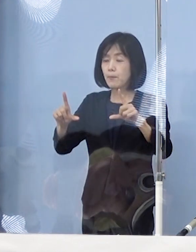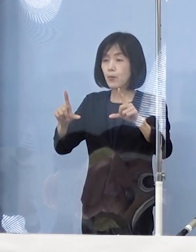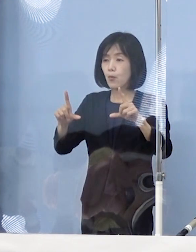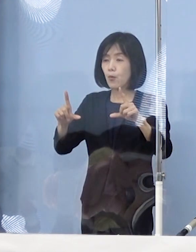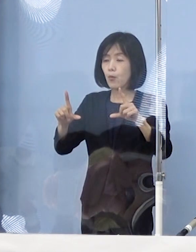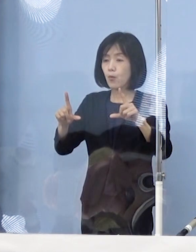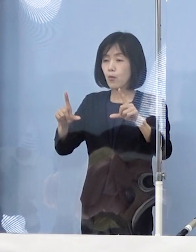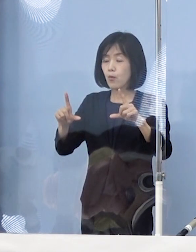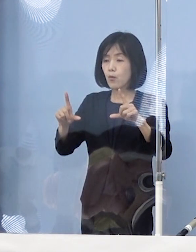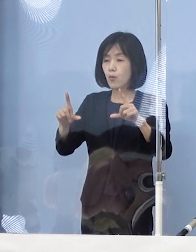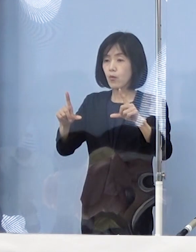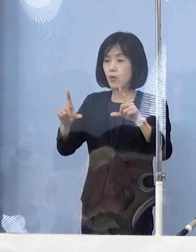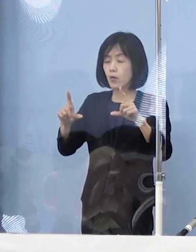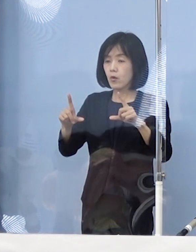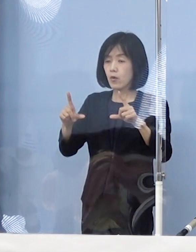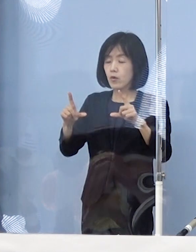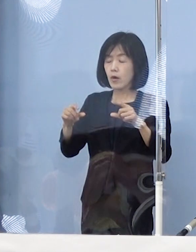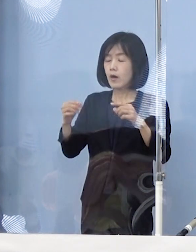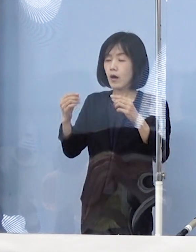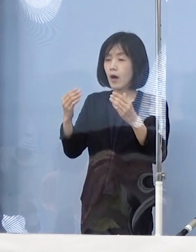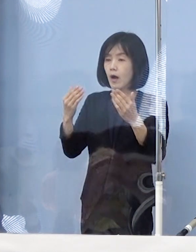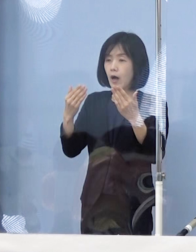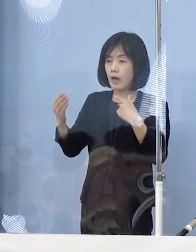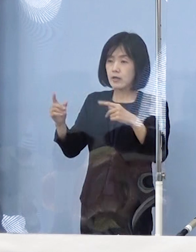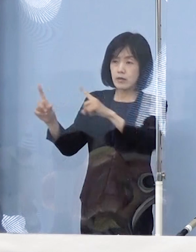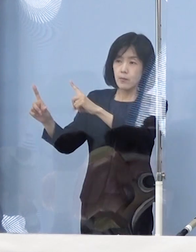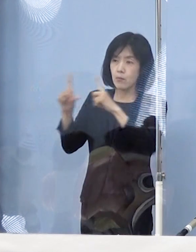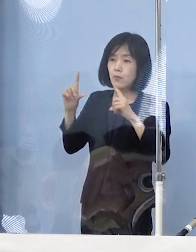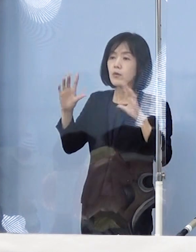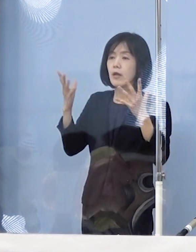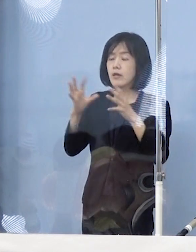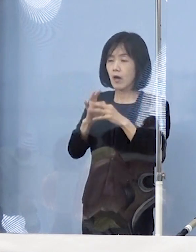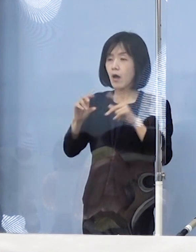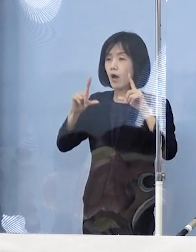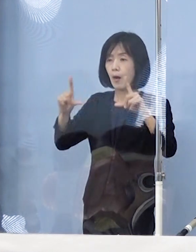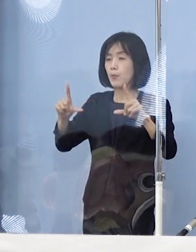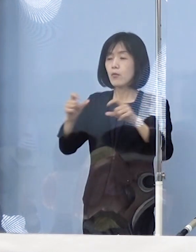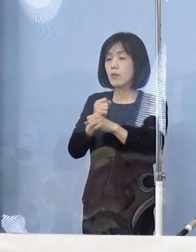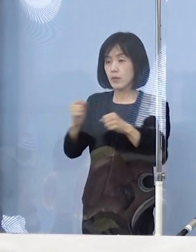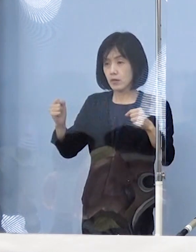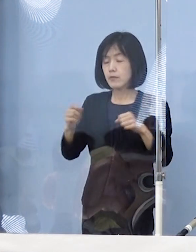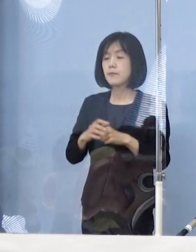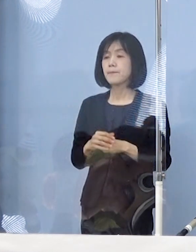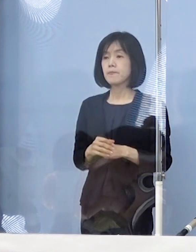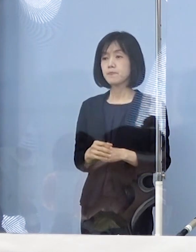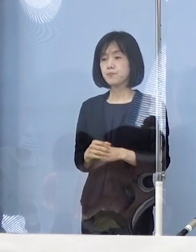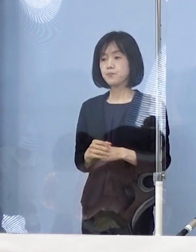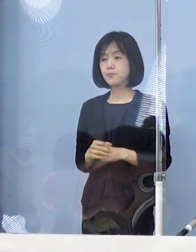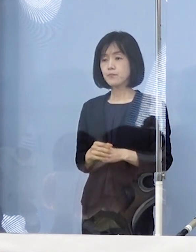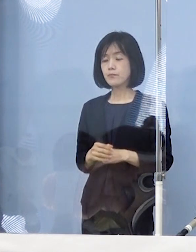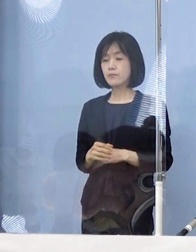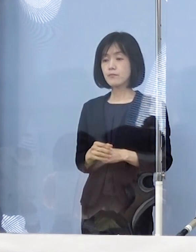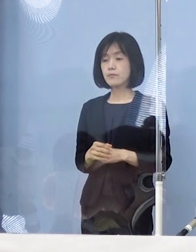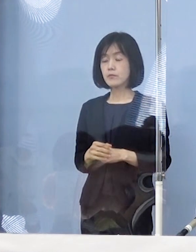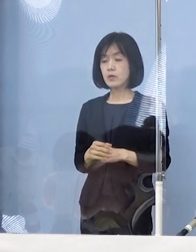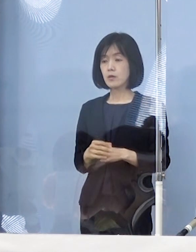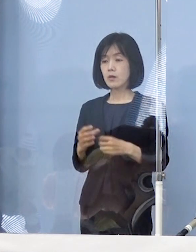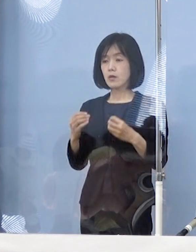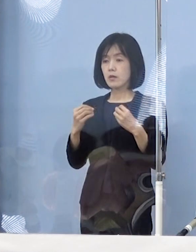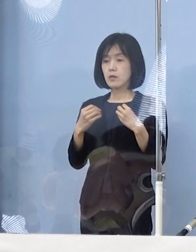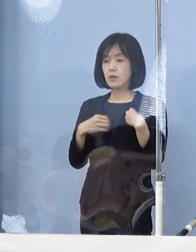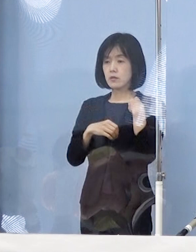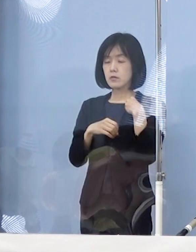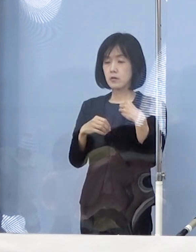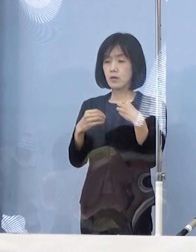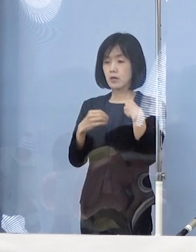報がまだこちらの方に来てなくて、ちょっと発表には至っていないんですが、最終的に感染経路不明になる